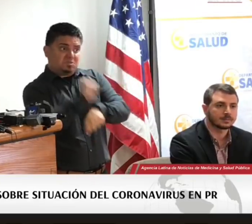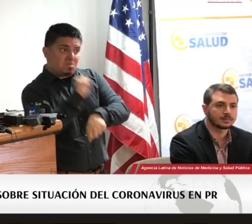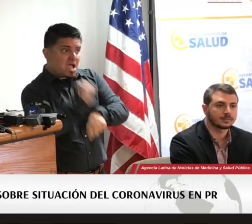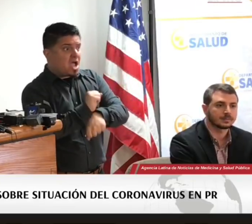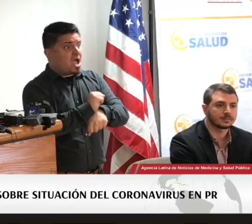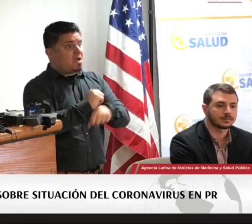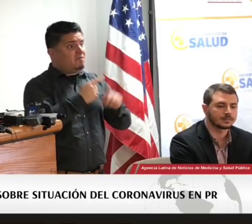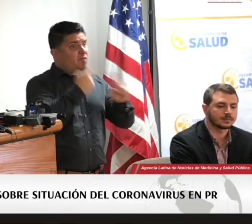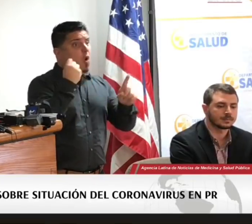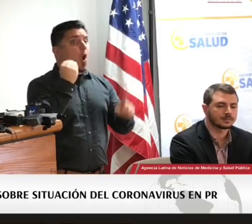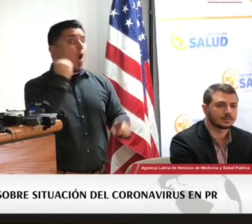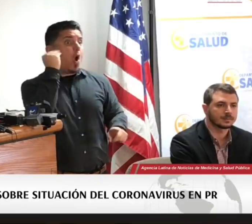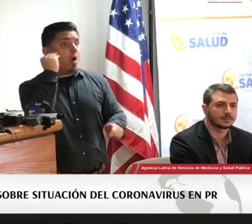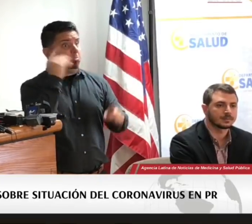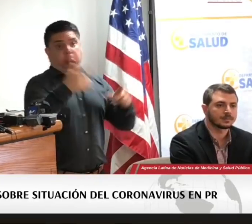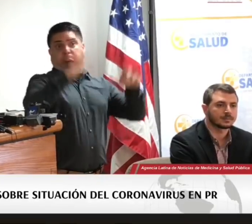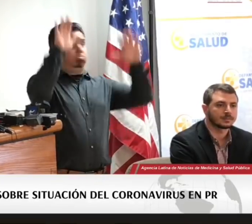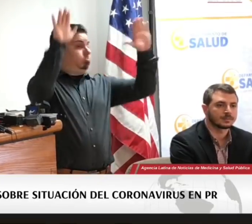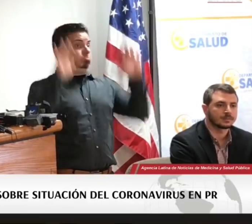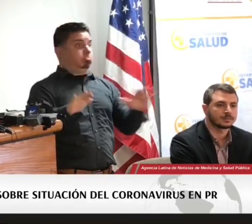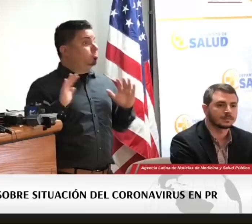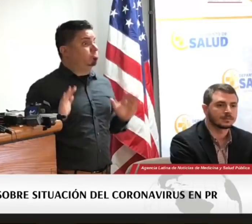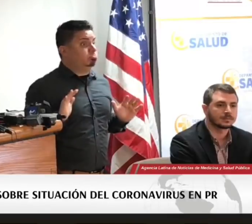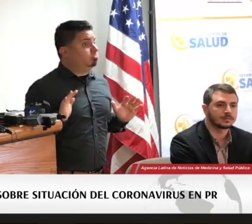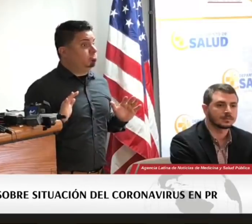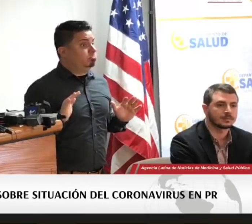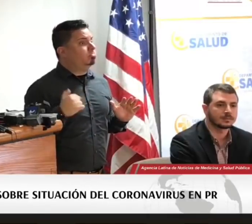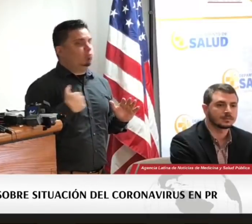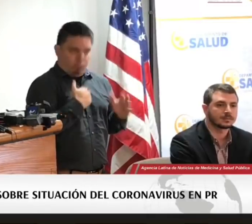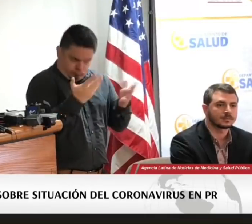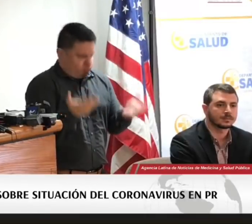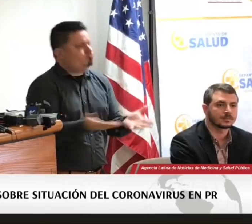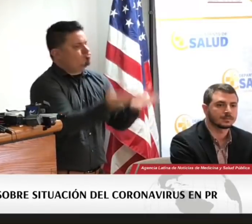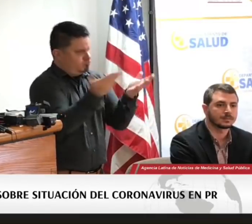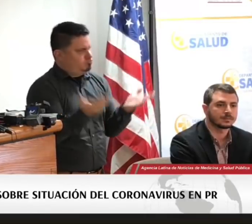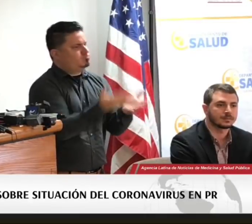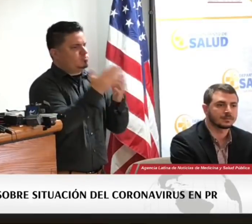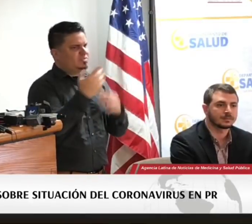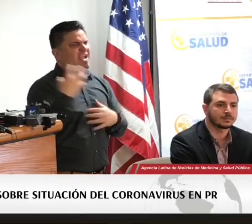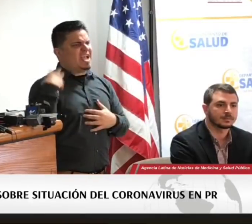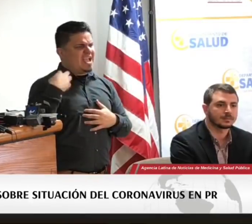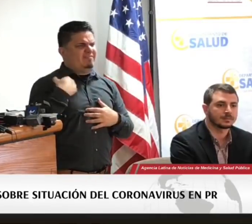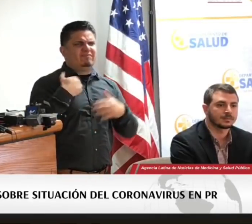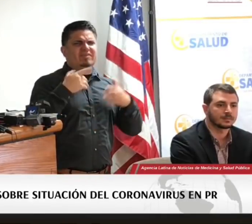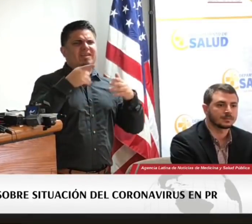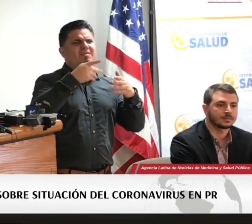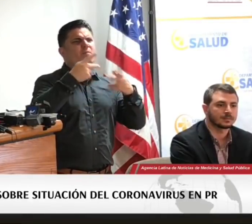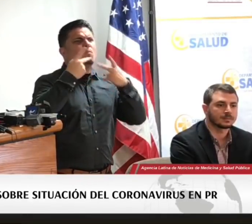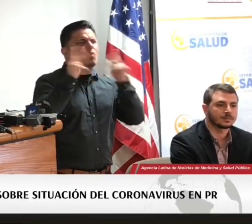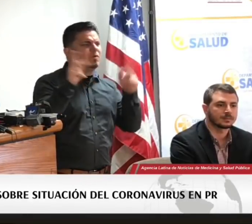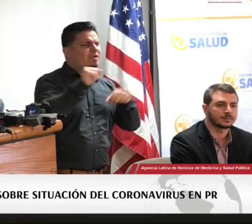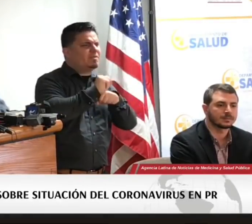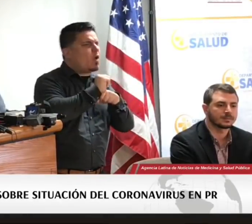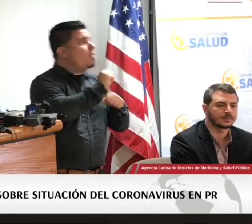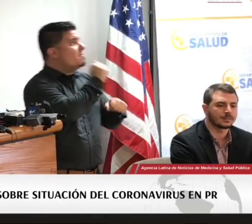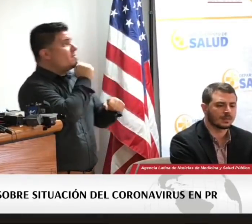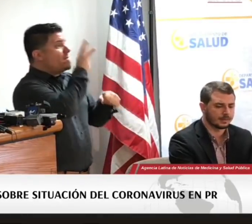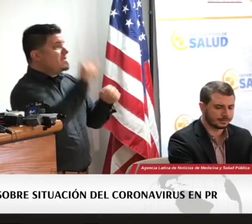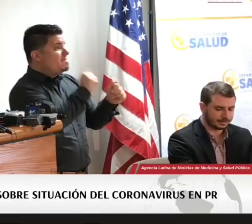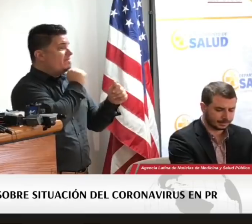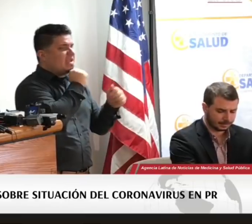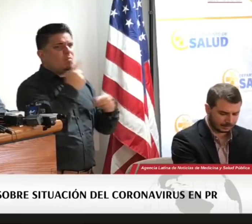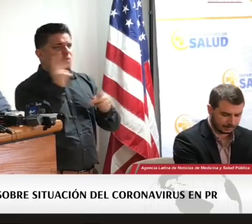remoto. Hacemos una exhortación a los patronos públicos y privados que